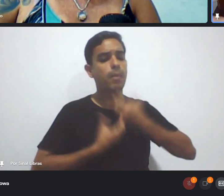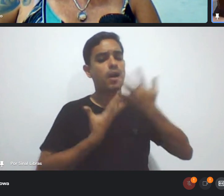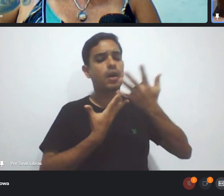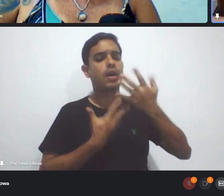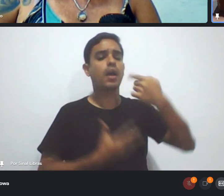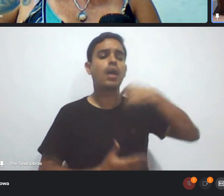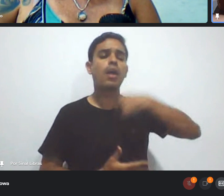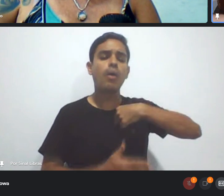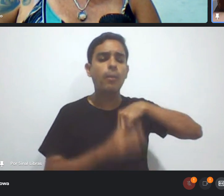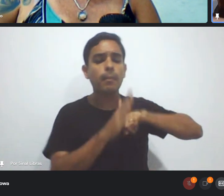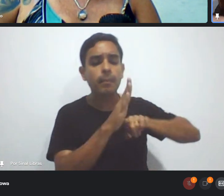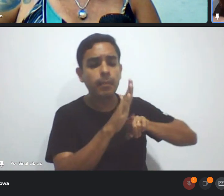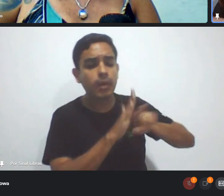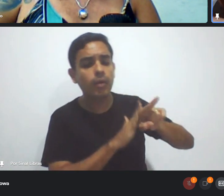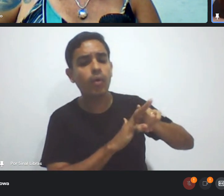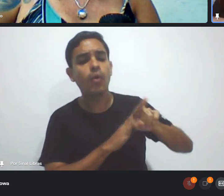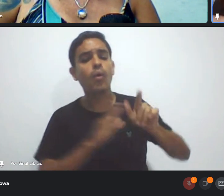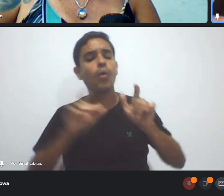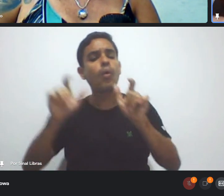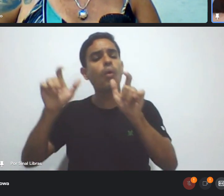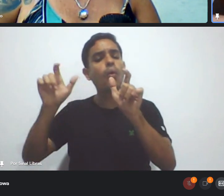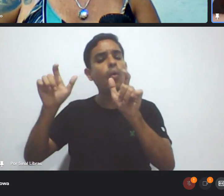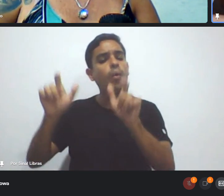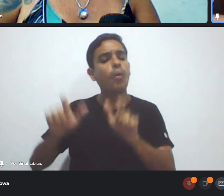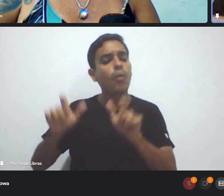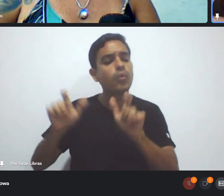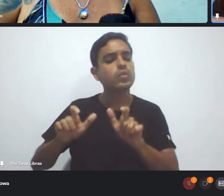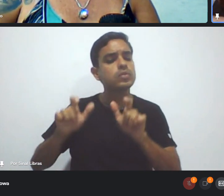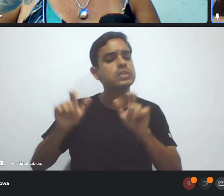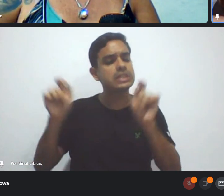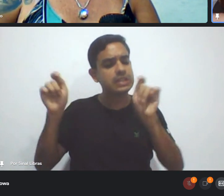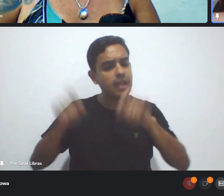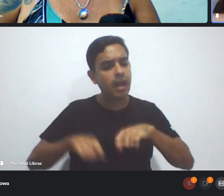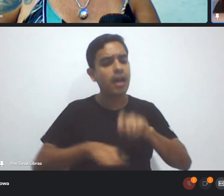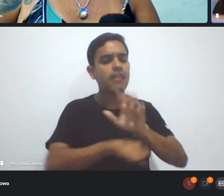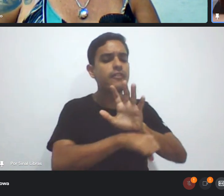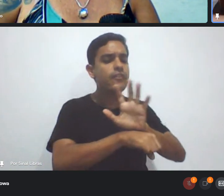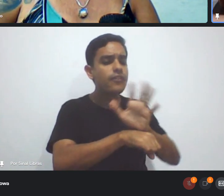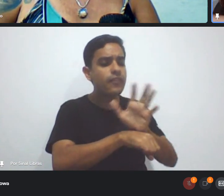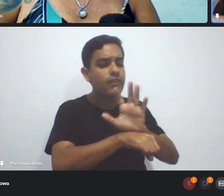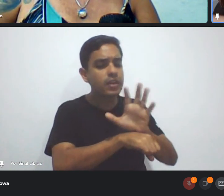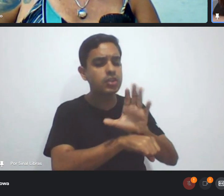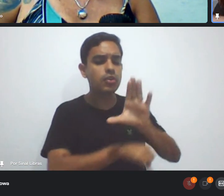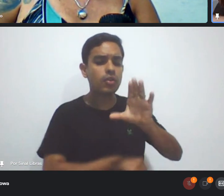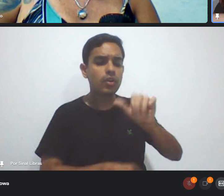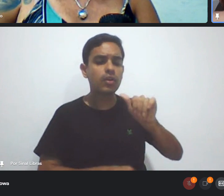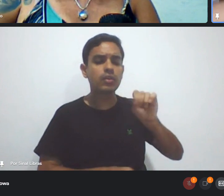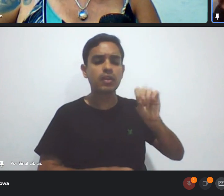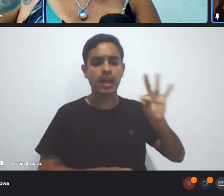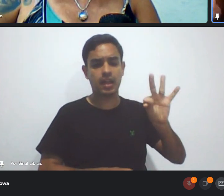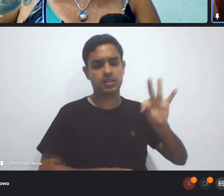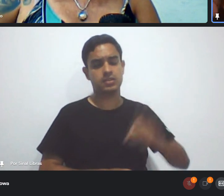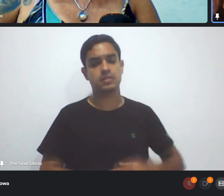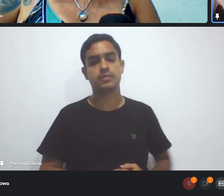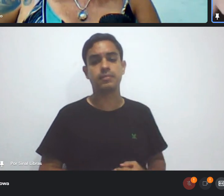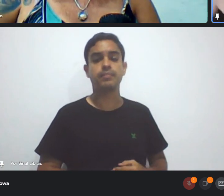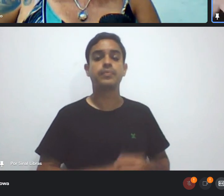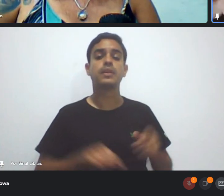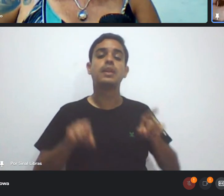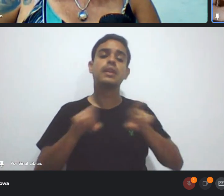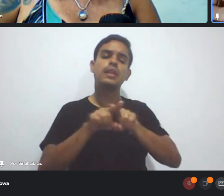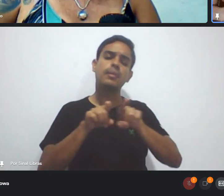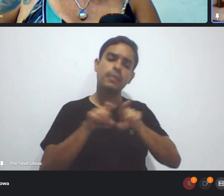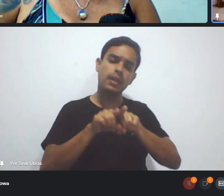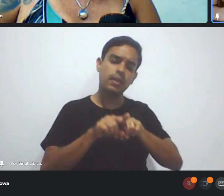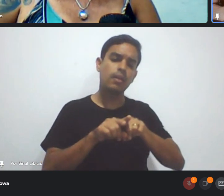perguntar onde que se encaixaria videocast, Marilane, videocast. E antes de finalizar, e já